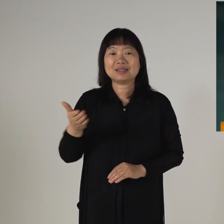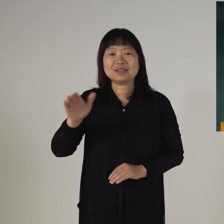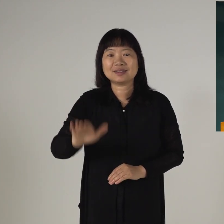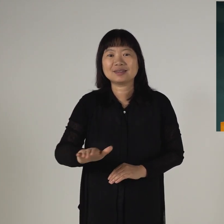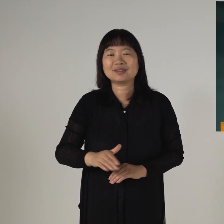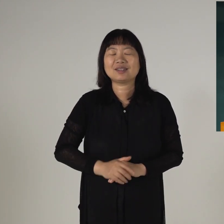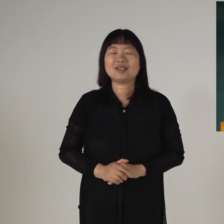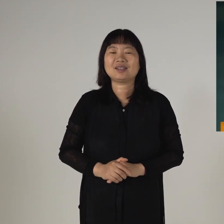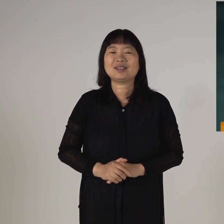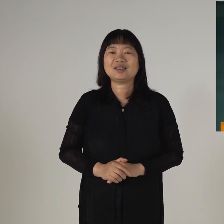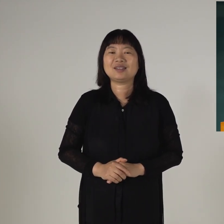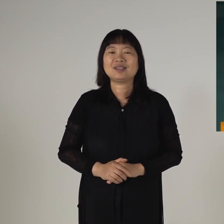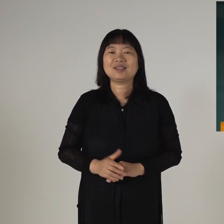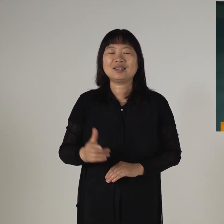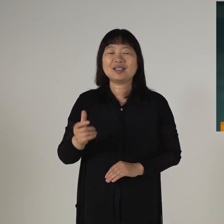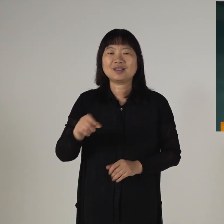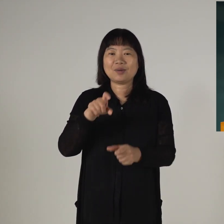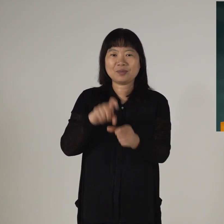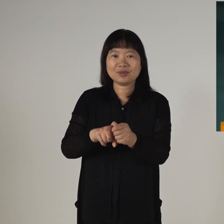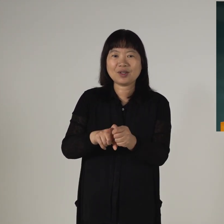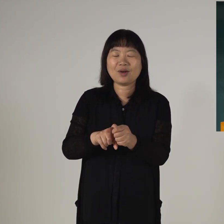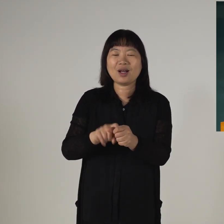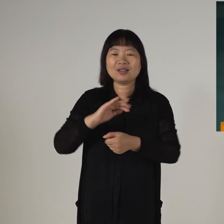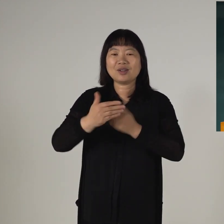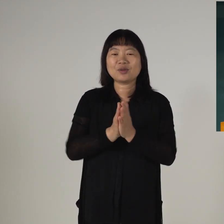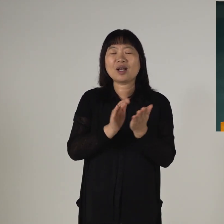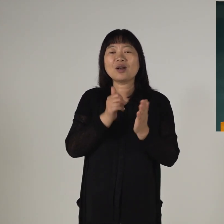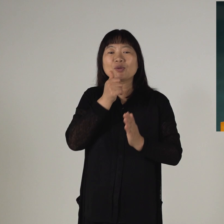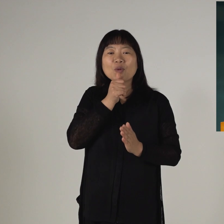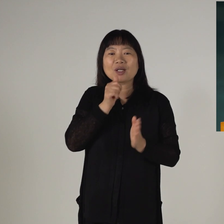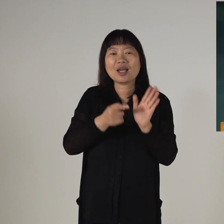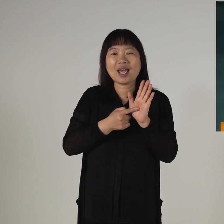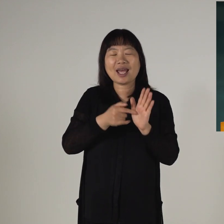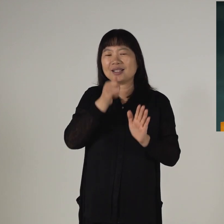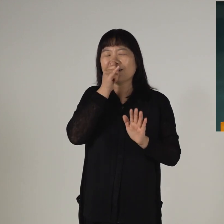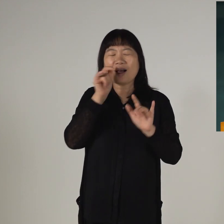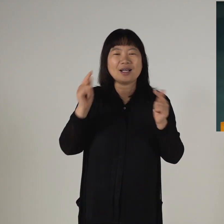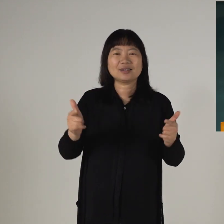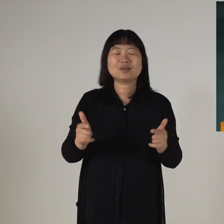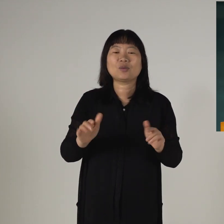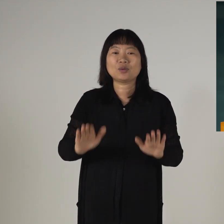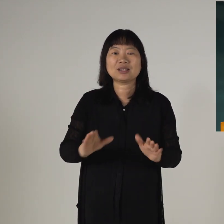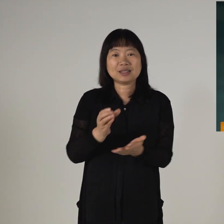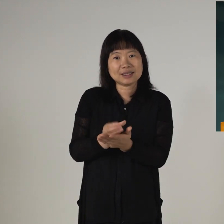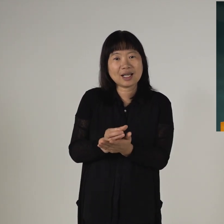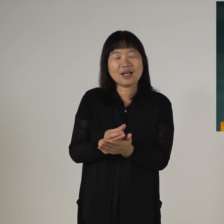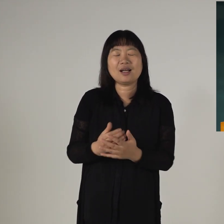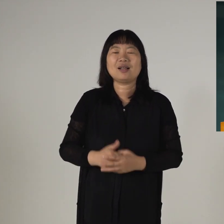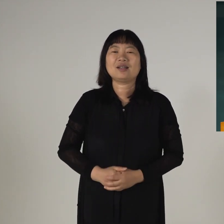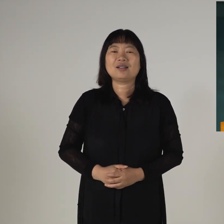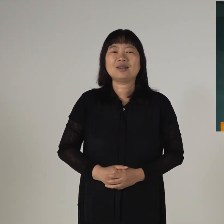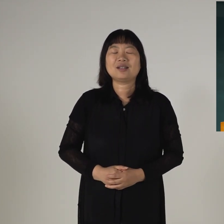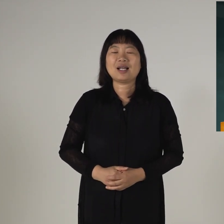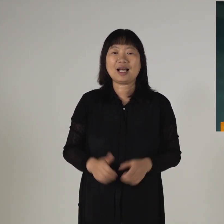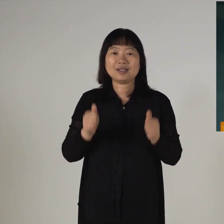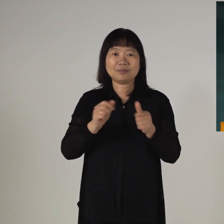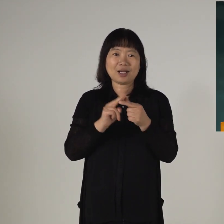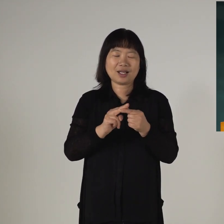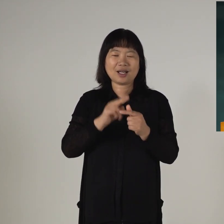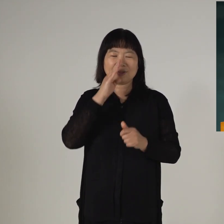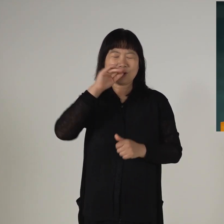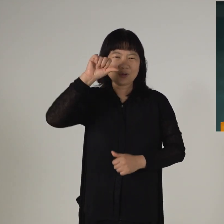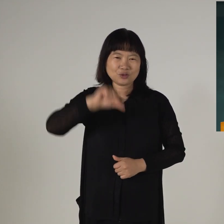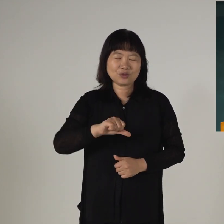그런데 그런 용도로만 성경에 소개되는 것이 아니라 오늘 이 잔은 심판과